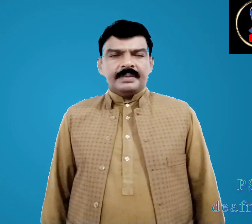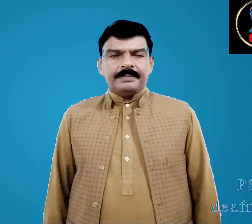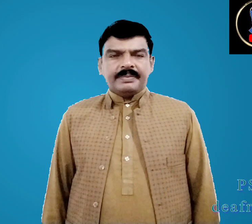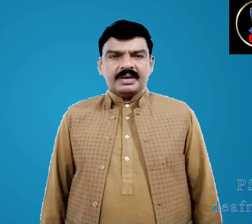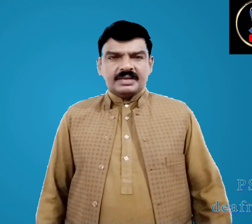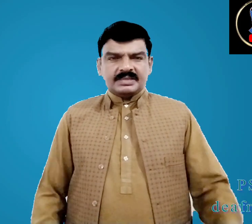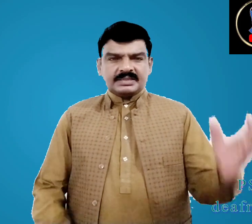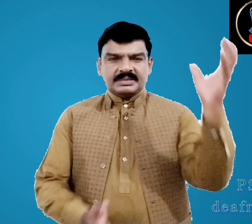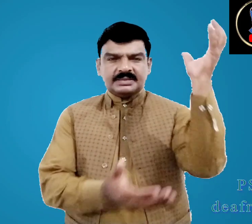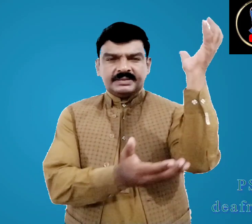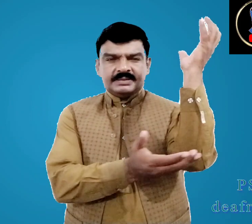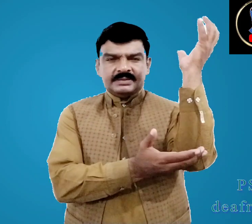प्लांट्स,